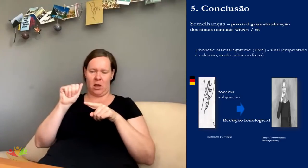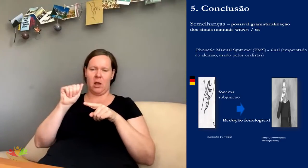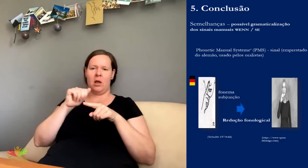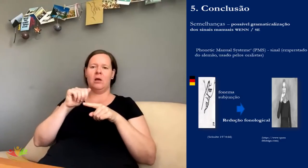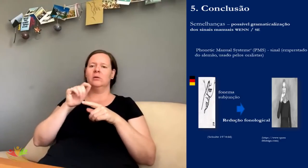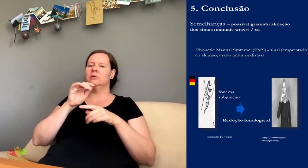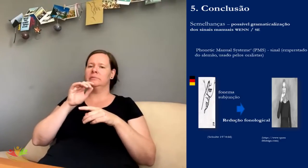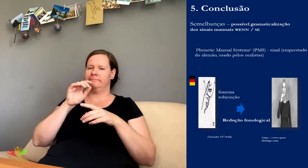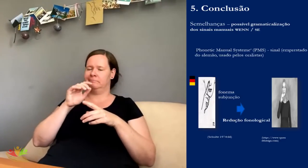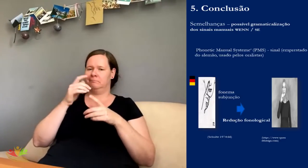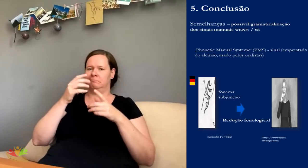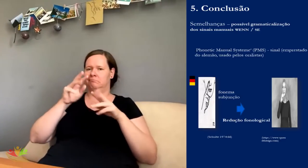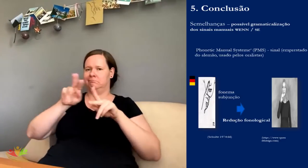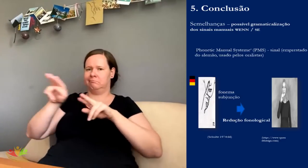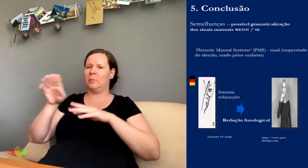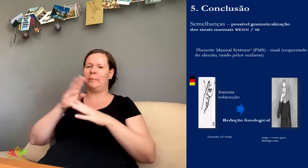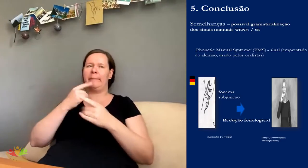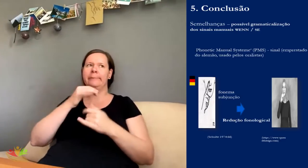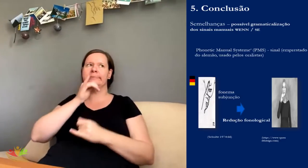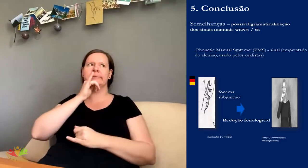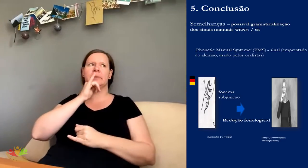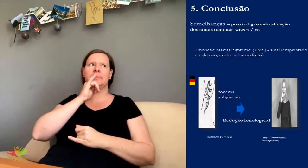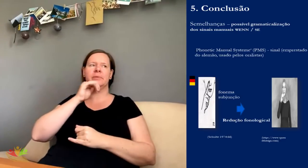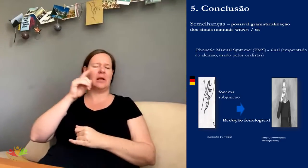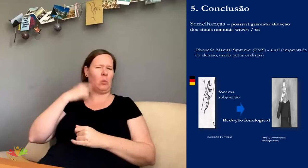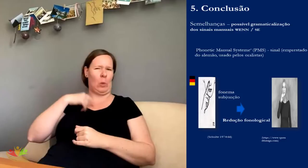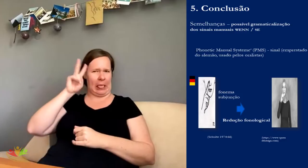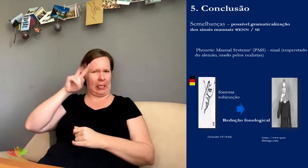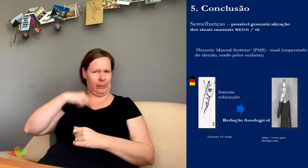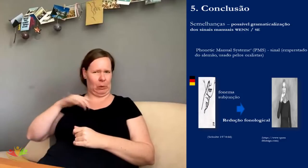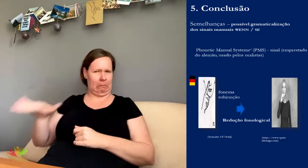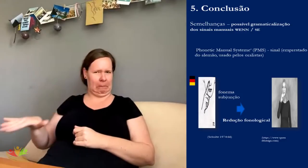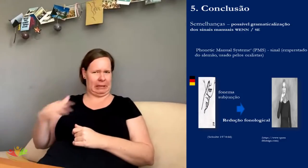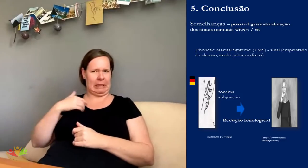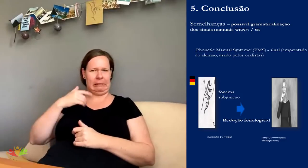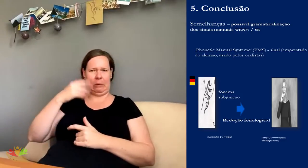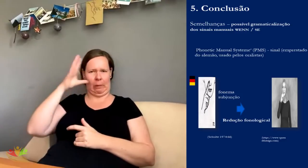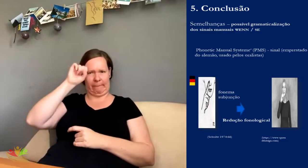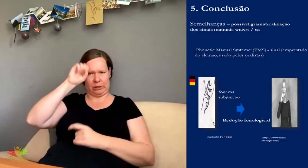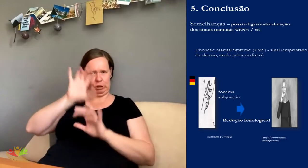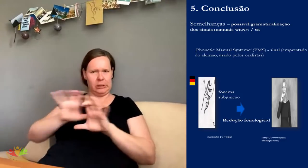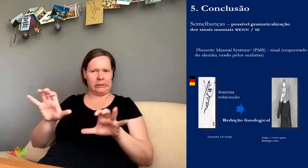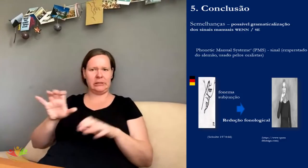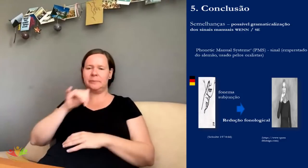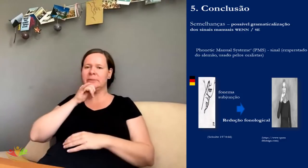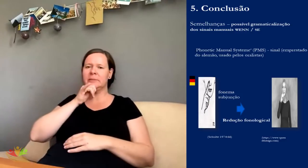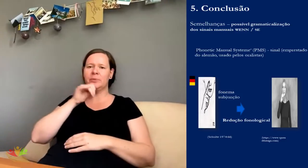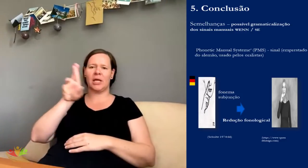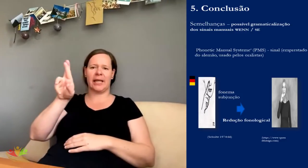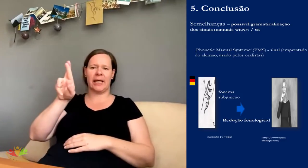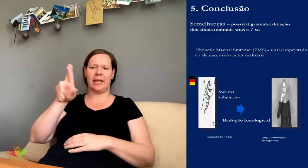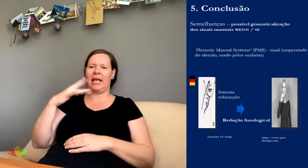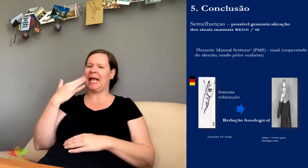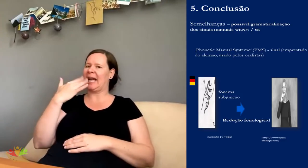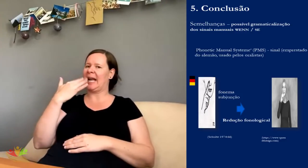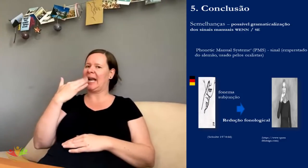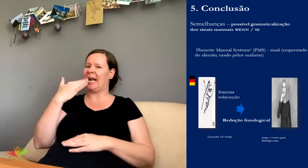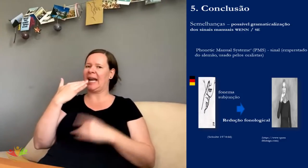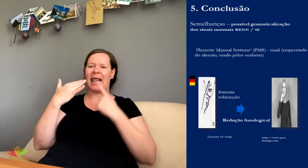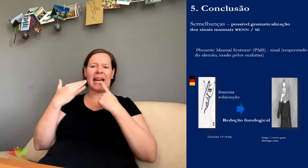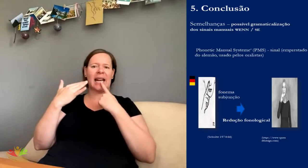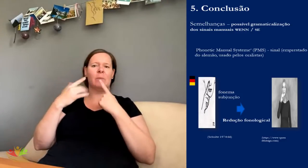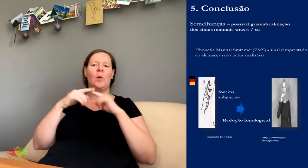labial, né, para explicitar os fonemas para os alunos surdos. Então eu lembro da minha própria experiência quando eu